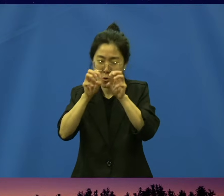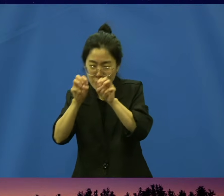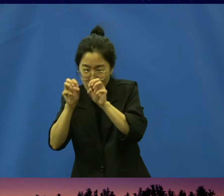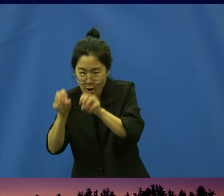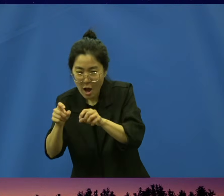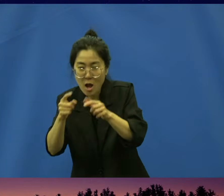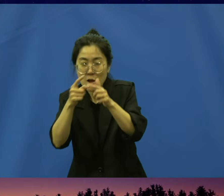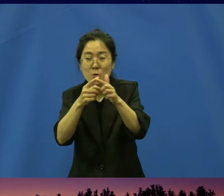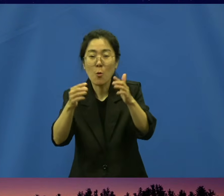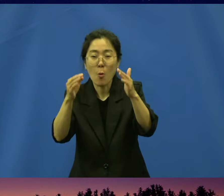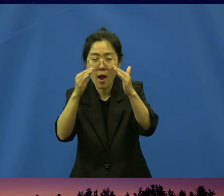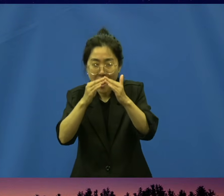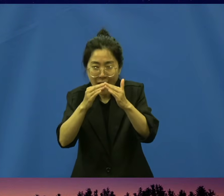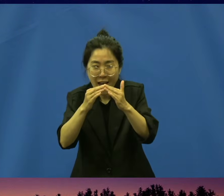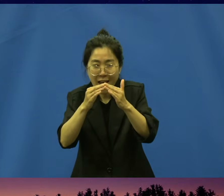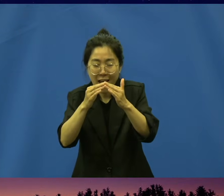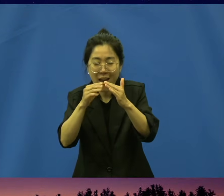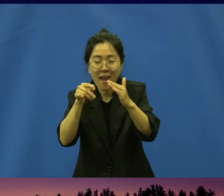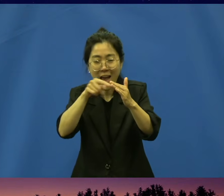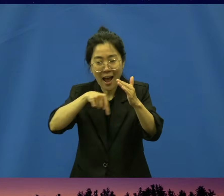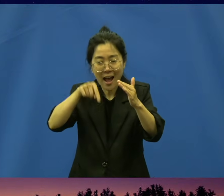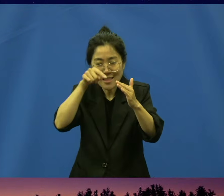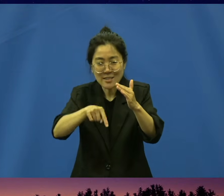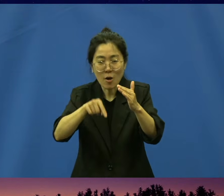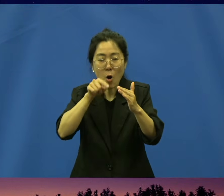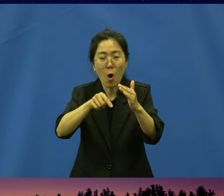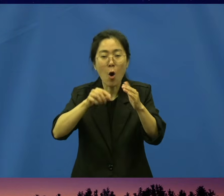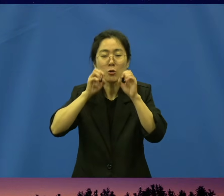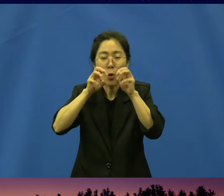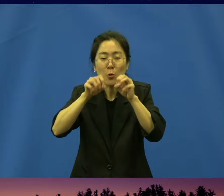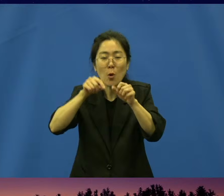전도하기를 기대하지 않았다 하는 것입니다.